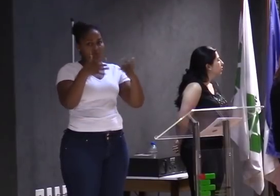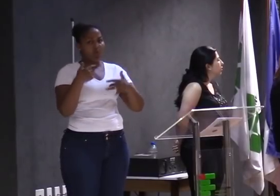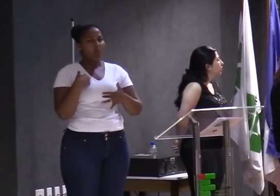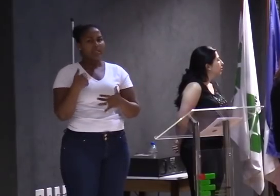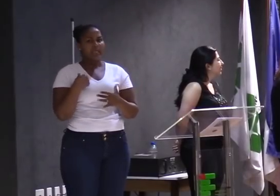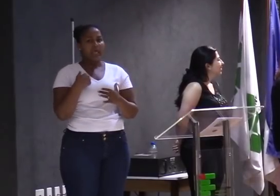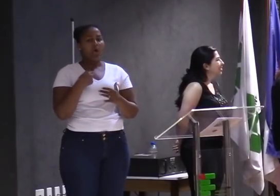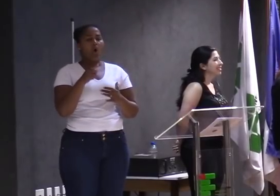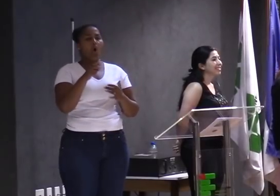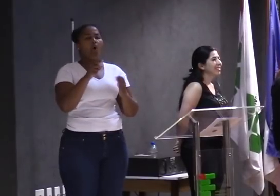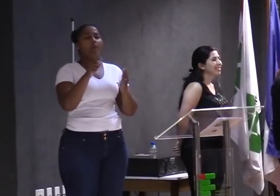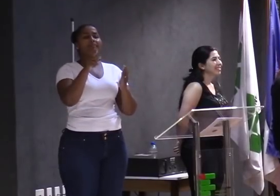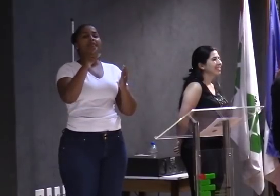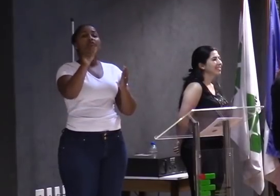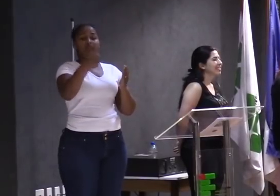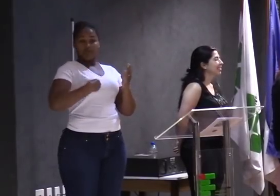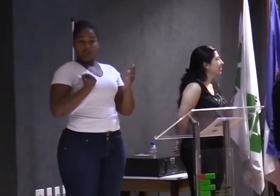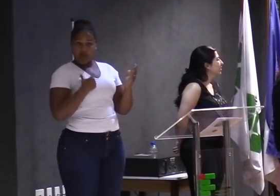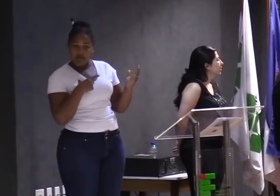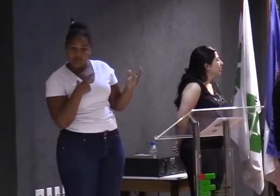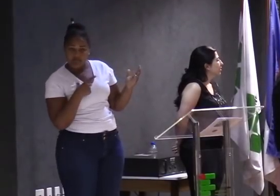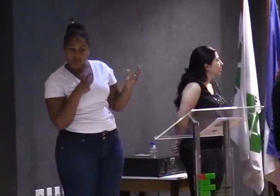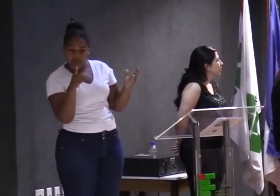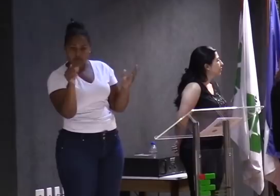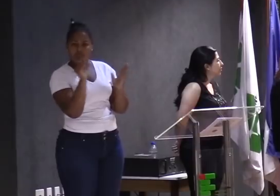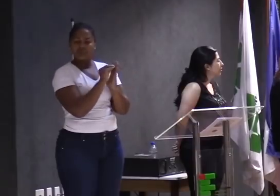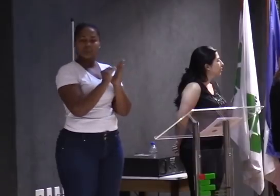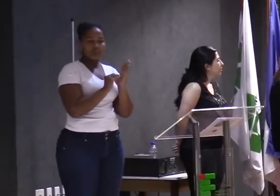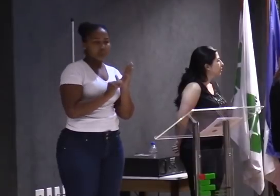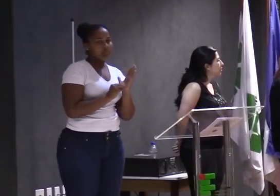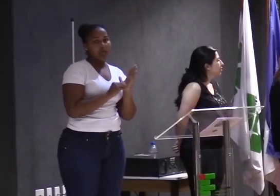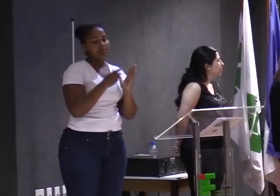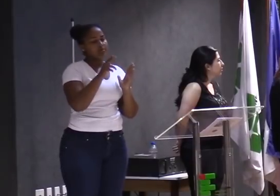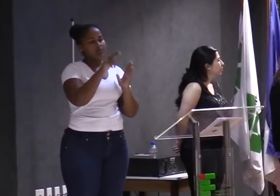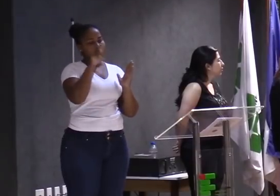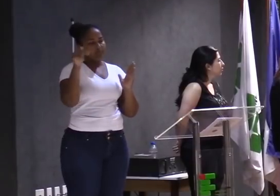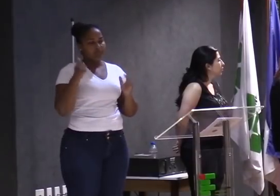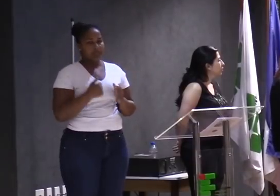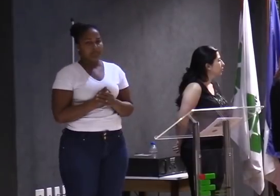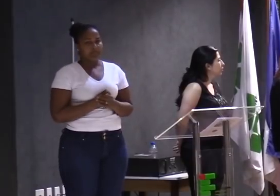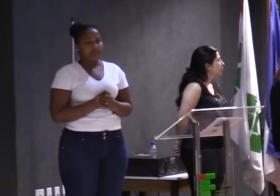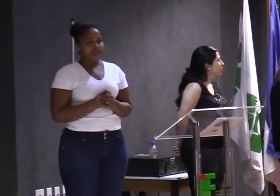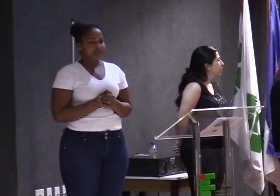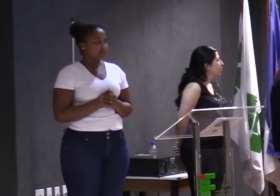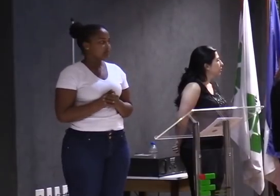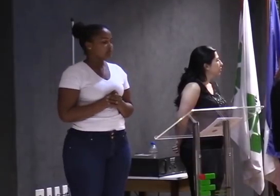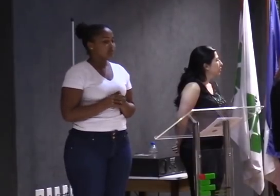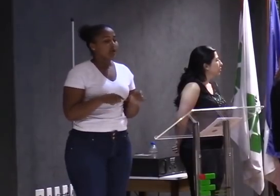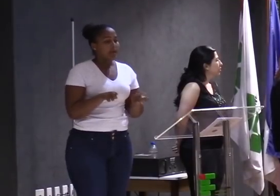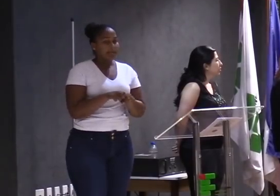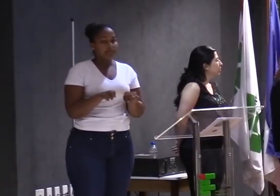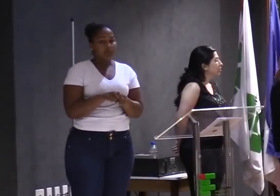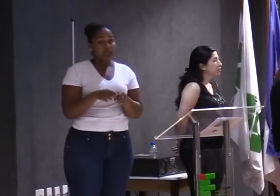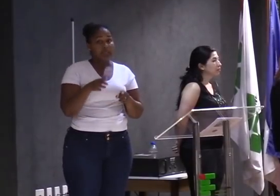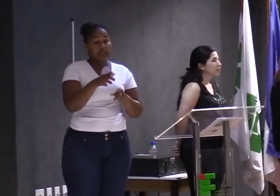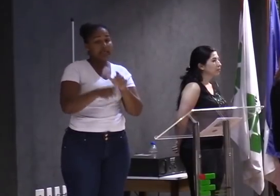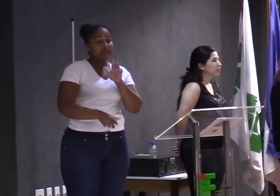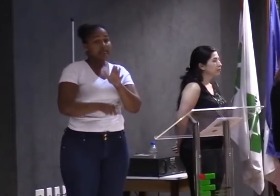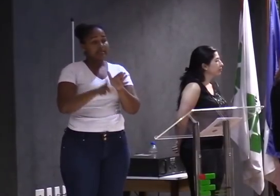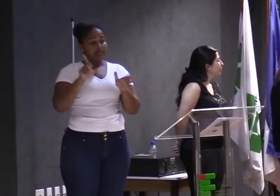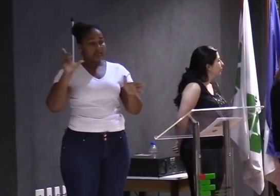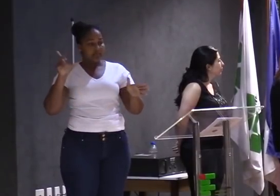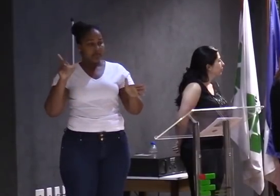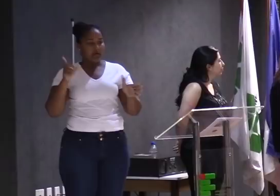sério, né? E os alunos sempre compareciam, porque se você tem uma aula interessante, tá?